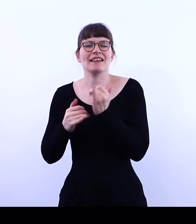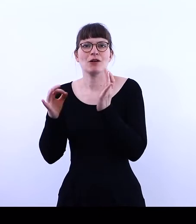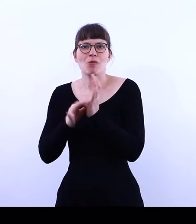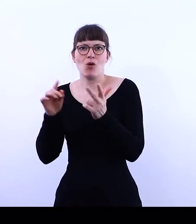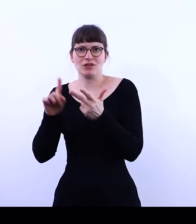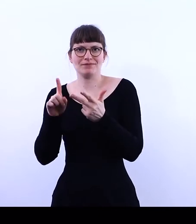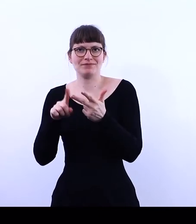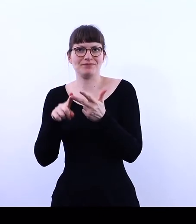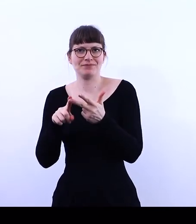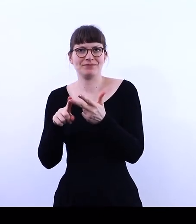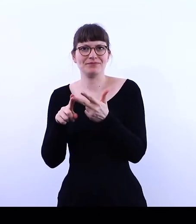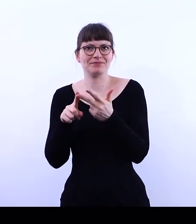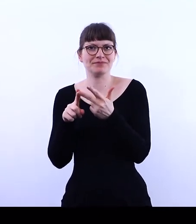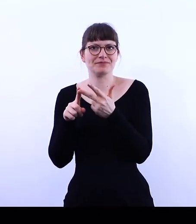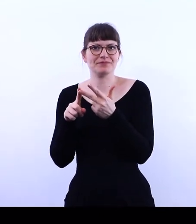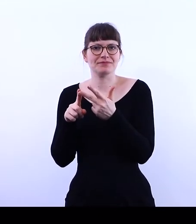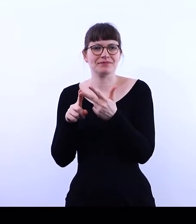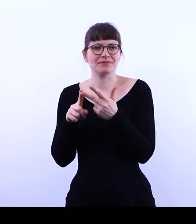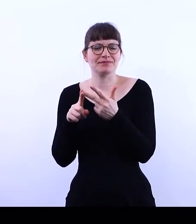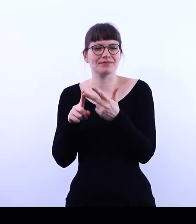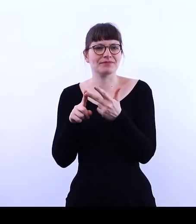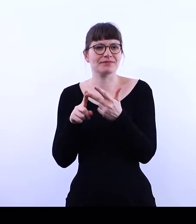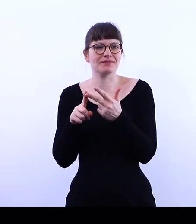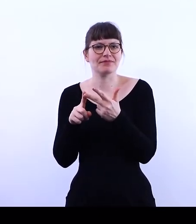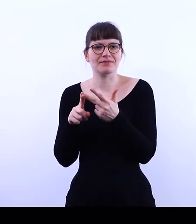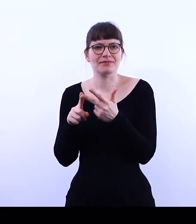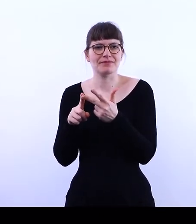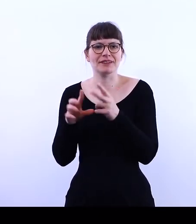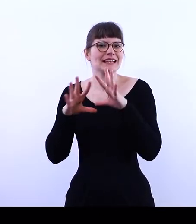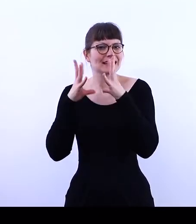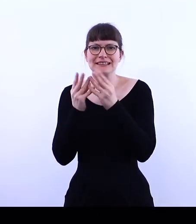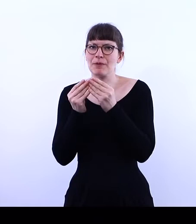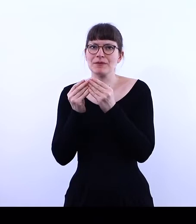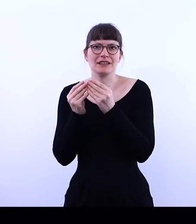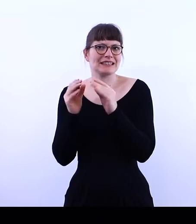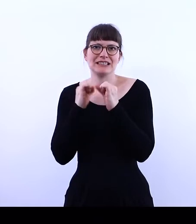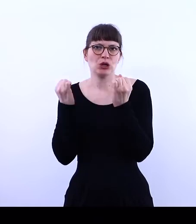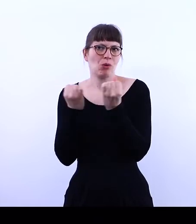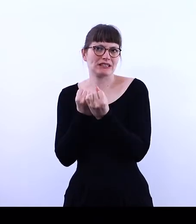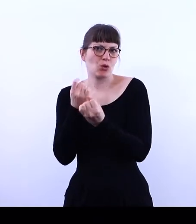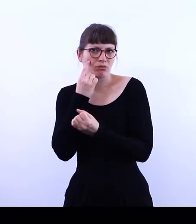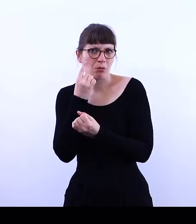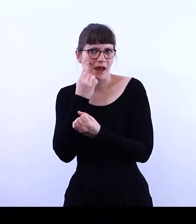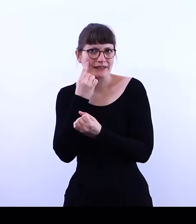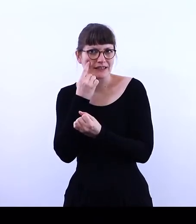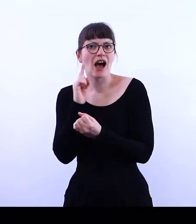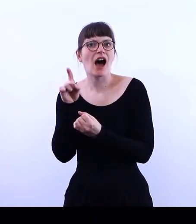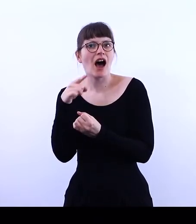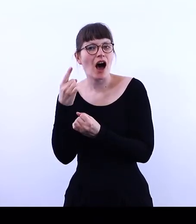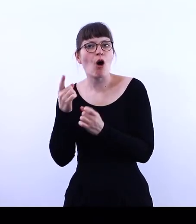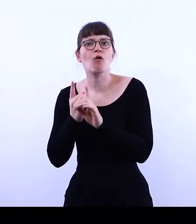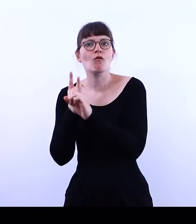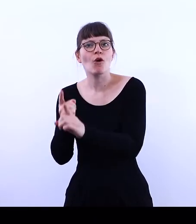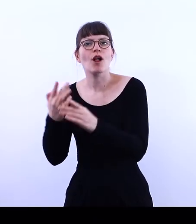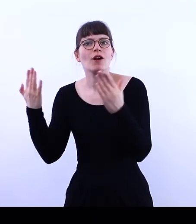sehr wichtig ist, nämlich, dass die ganze Situation, in die wir gerade gekommen sind, eben auch dazu geführt hat, dass wir